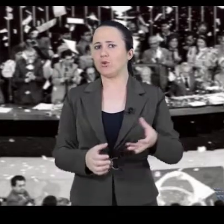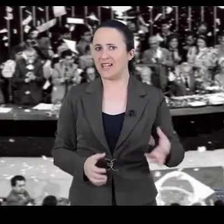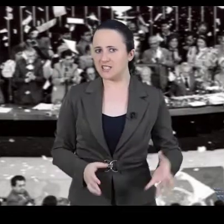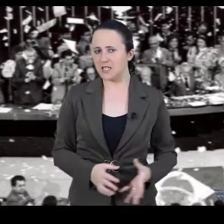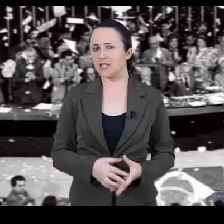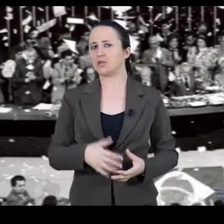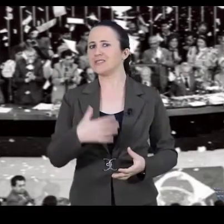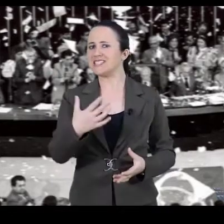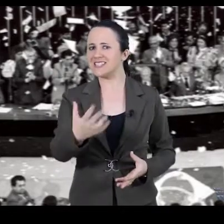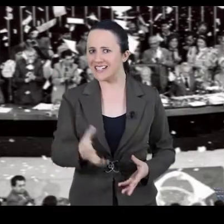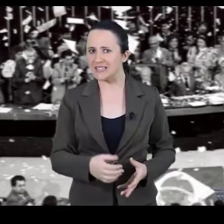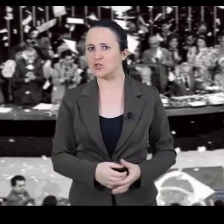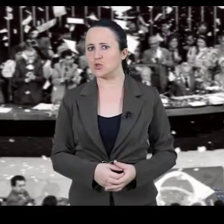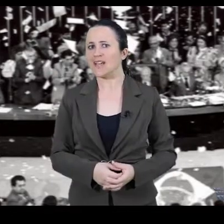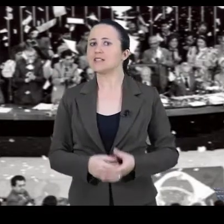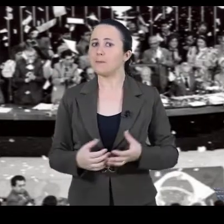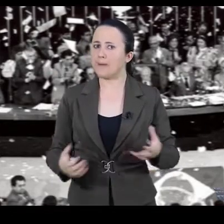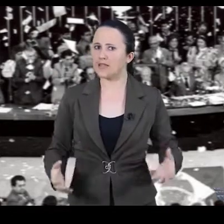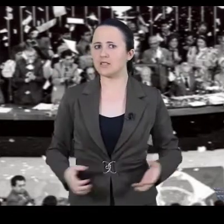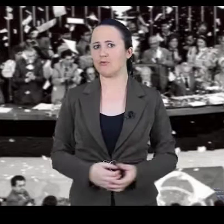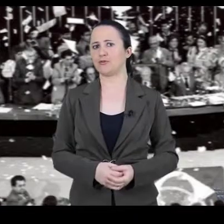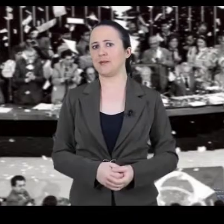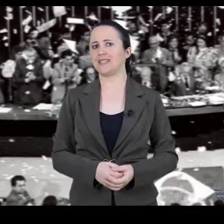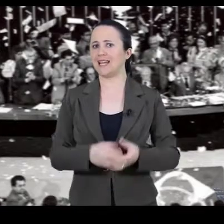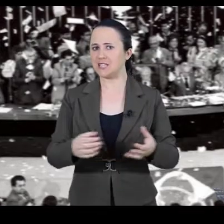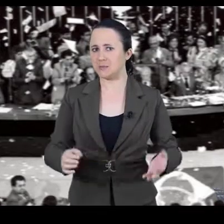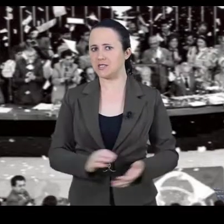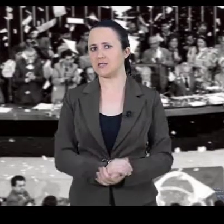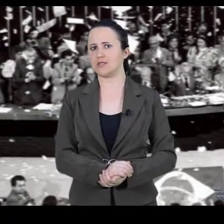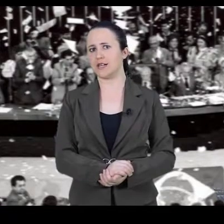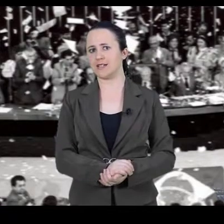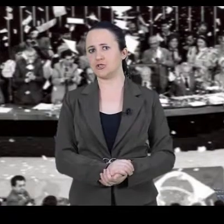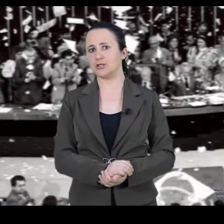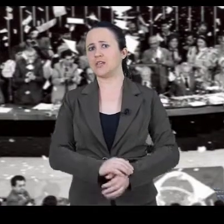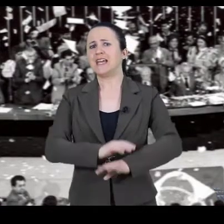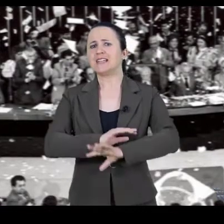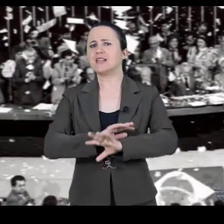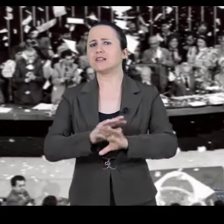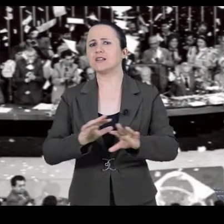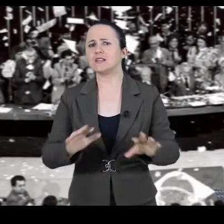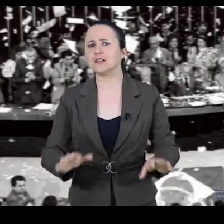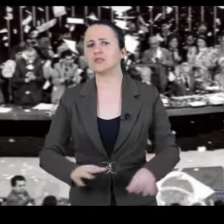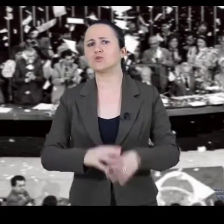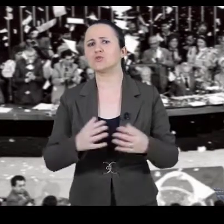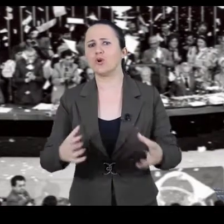o lazer, o descanso também são fundamentais e precisam ser garantidos, dentre tantos